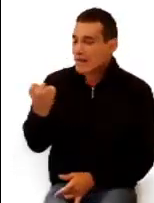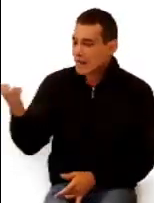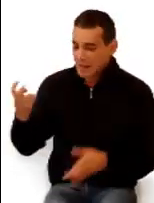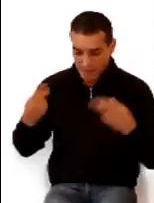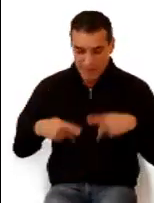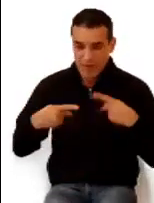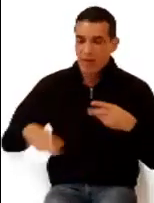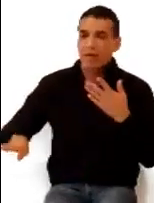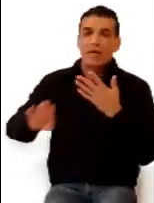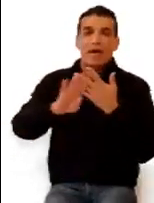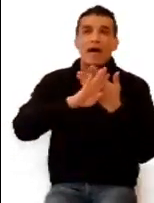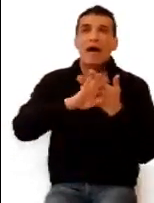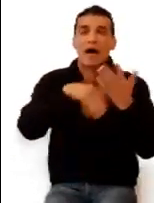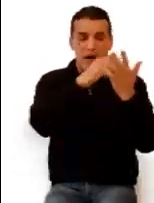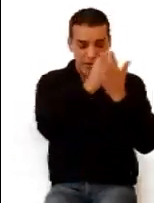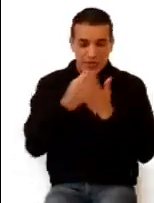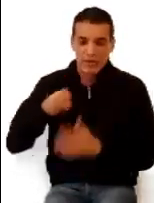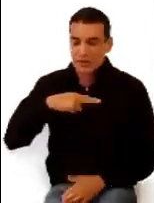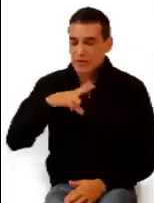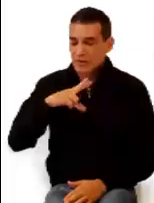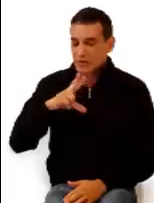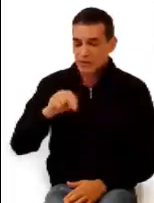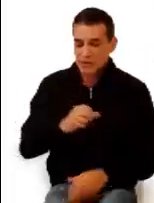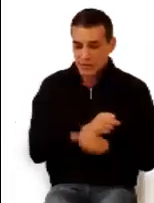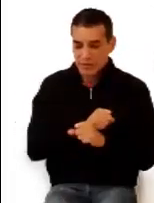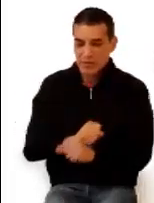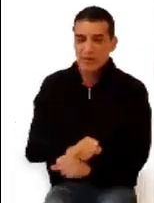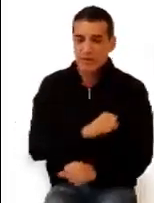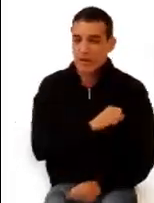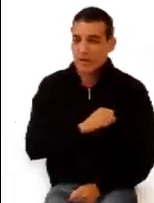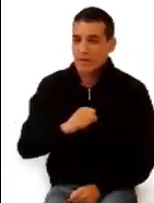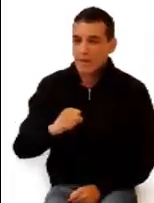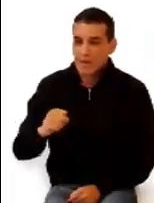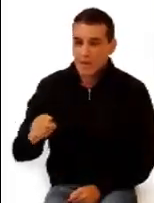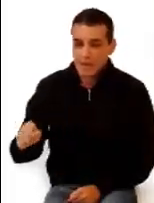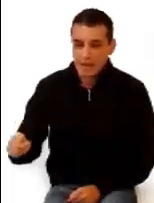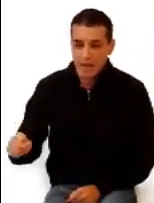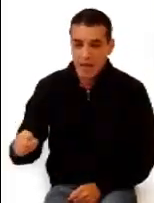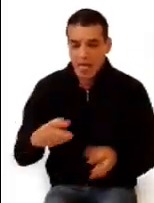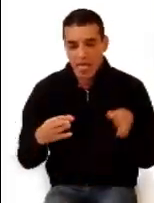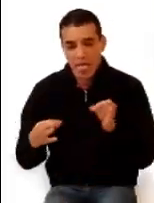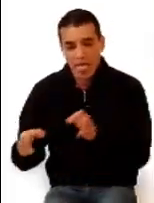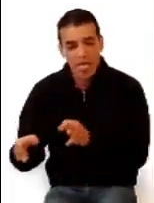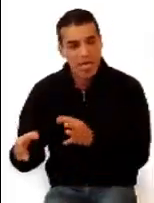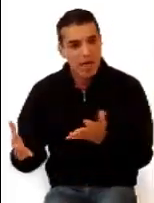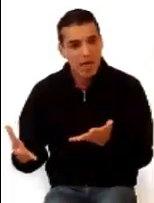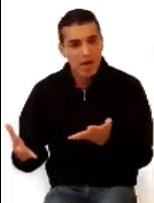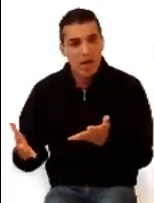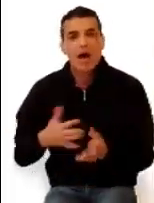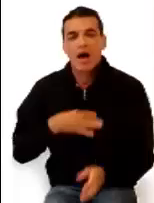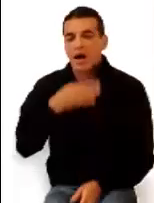que nos ofende, y no nos dejes caer en tentación. Palabra del Señor.